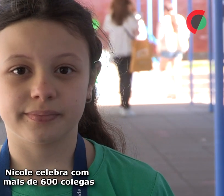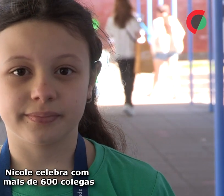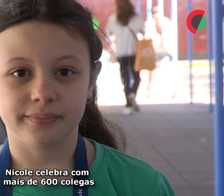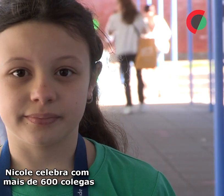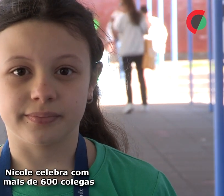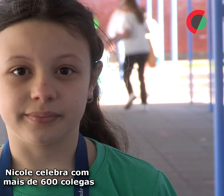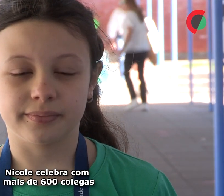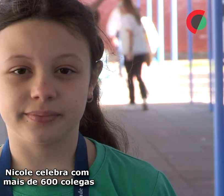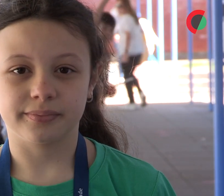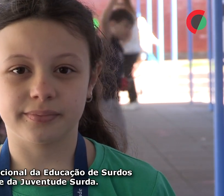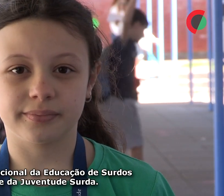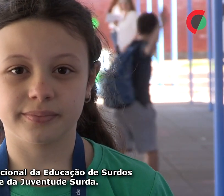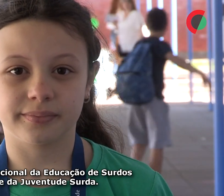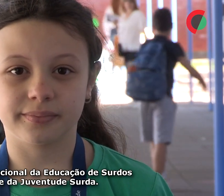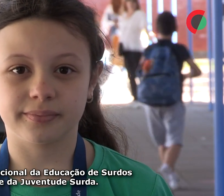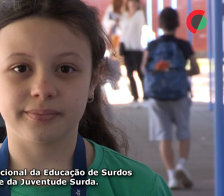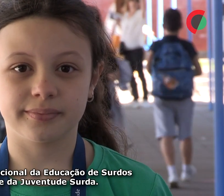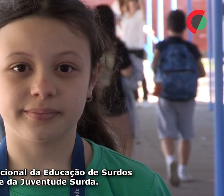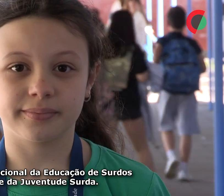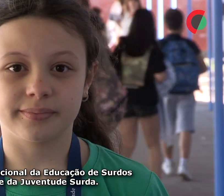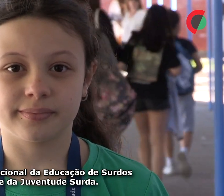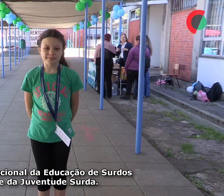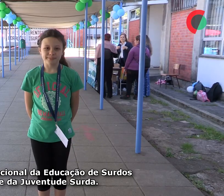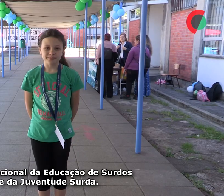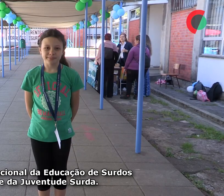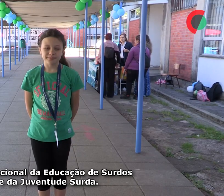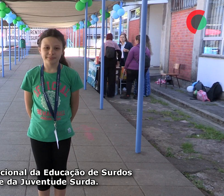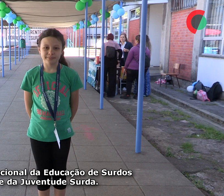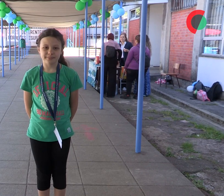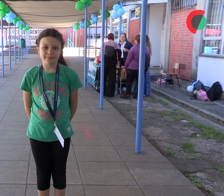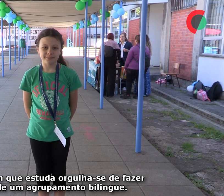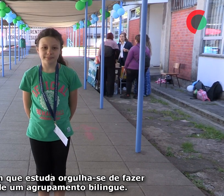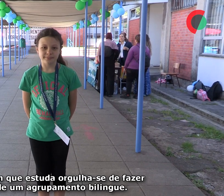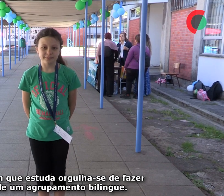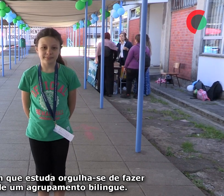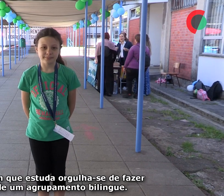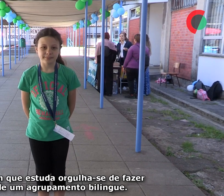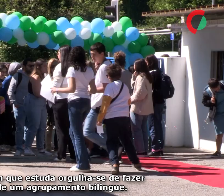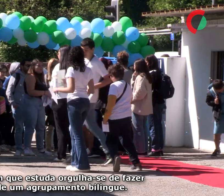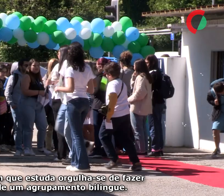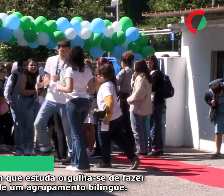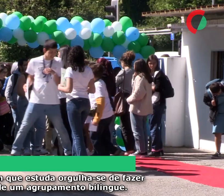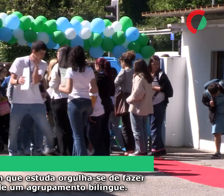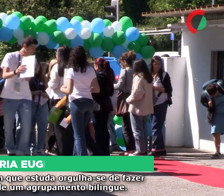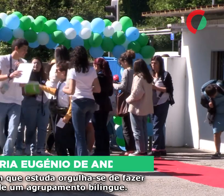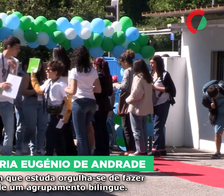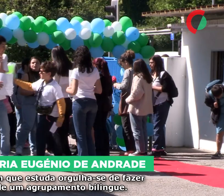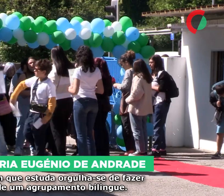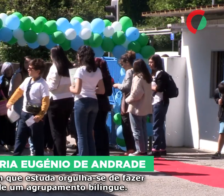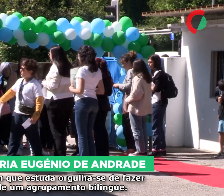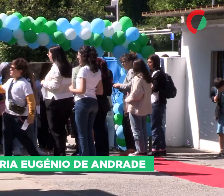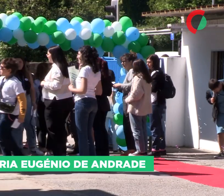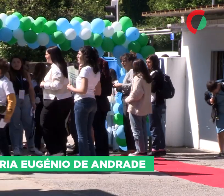celebra com mais de 600 colegas o Dia Nacional da Educação de Surdos e da Juventude Surda. A escola em que estuda orgulha-se de fazer parte de um